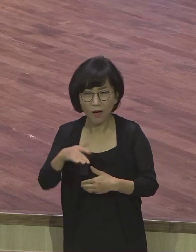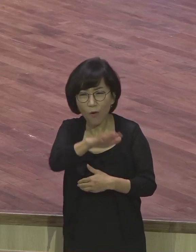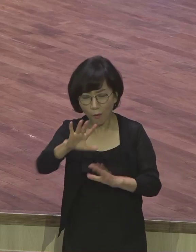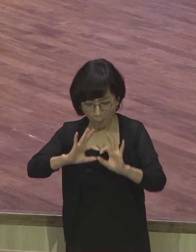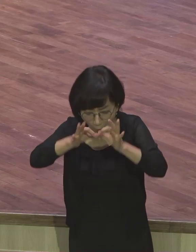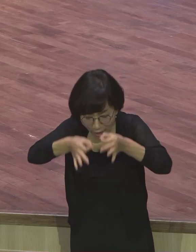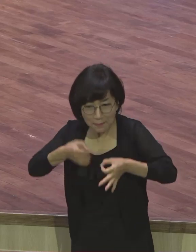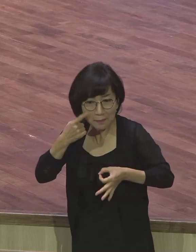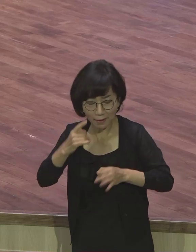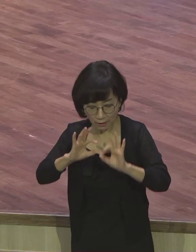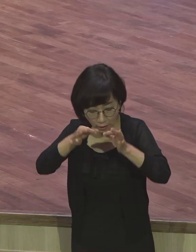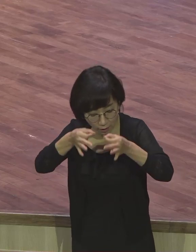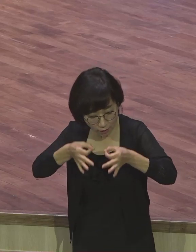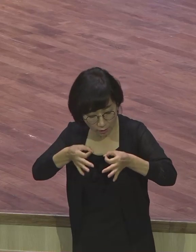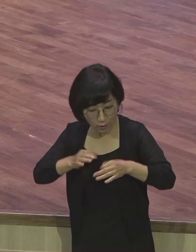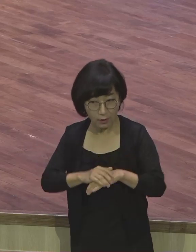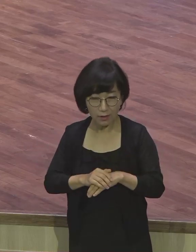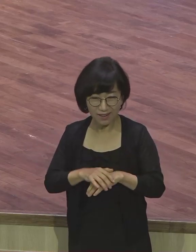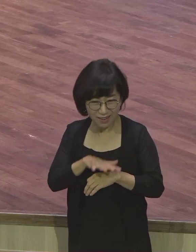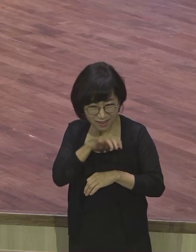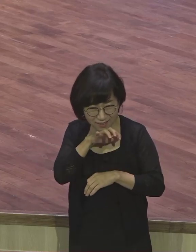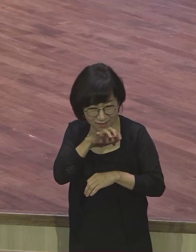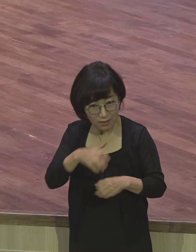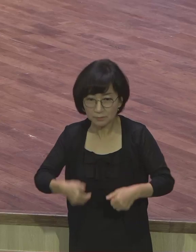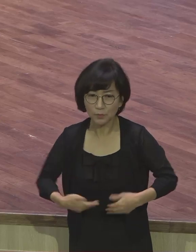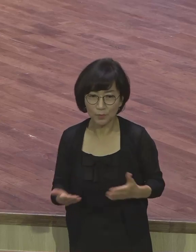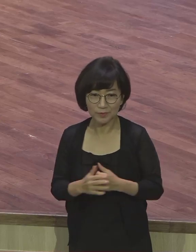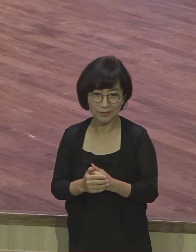없잖아요. 뭐 불평할 게 있어요?